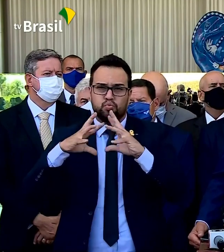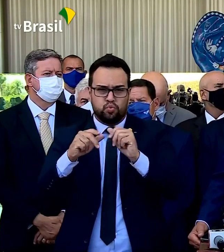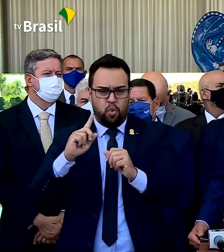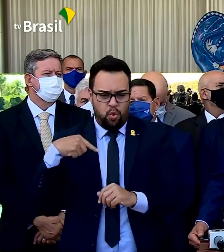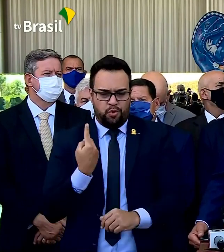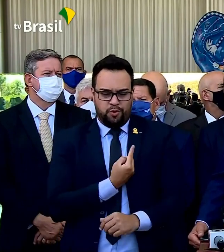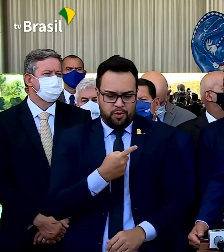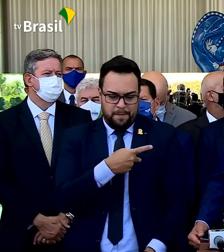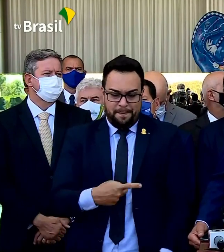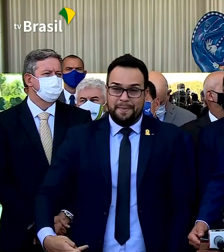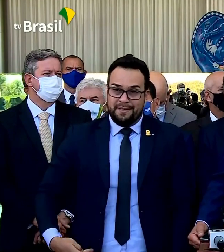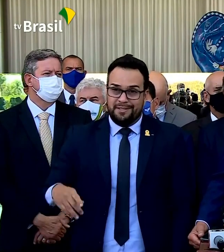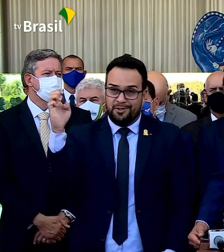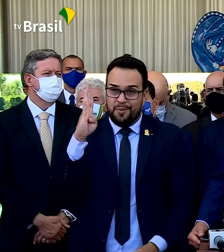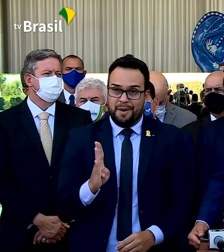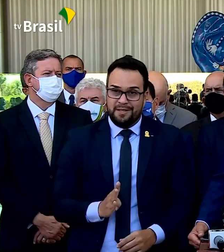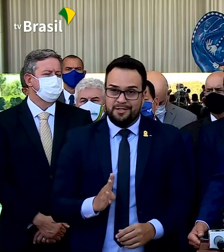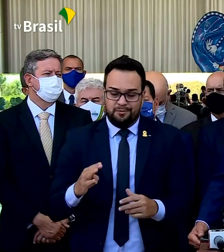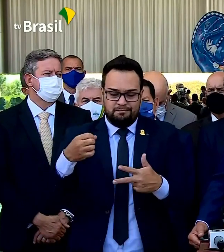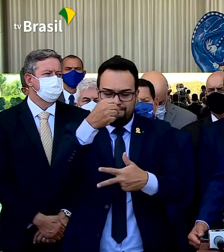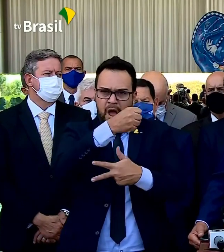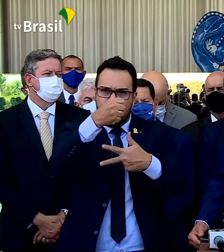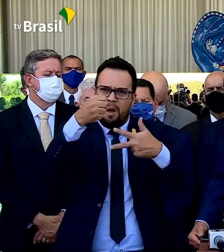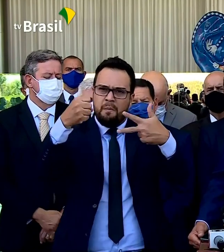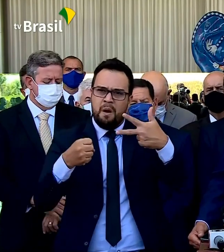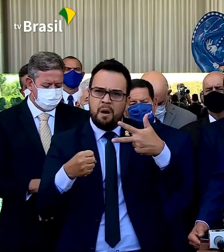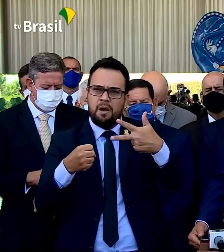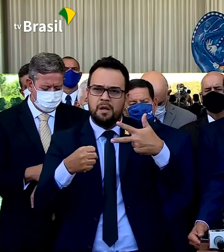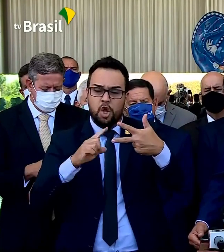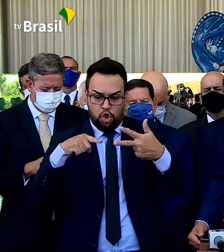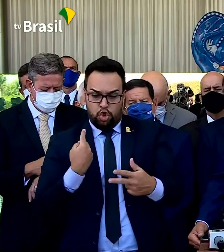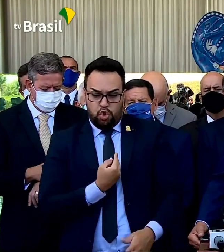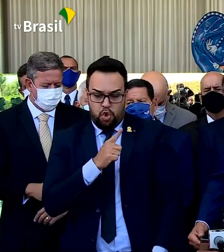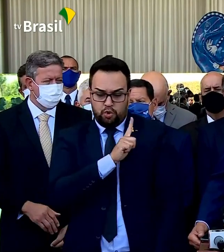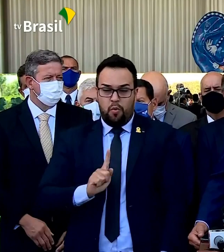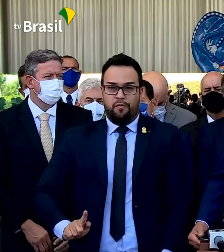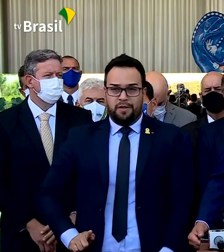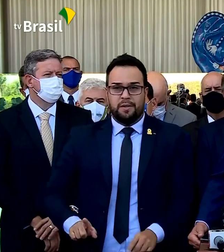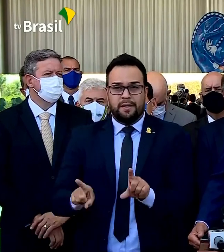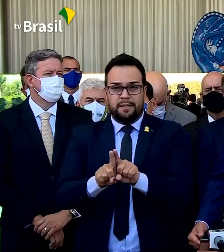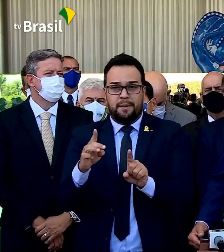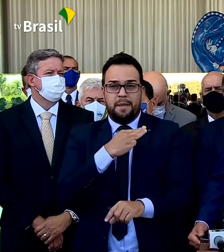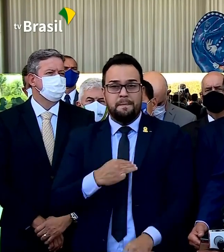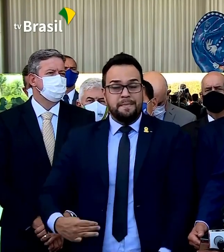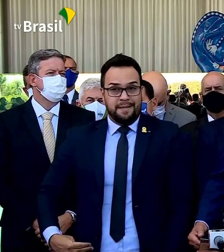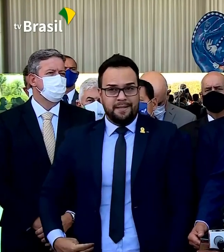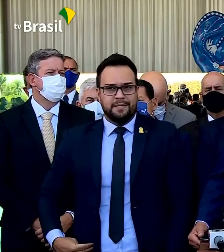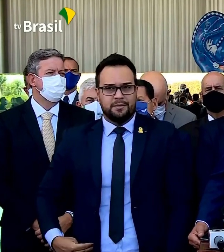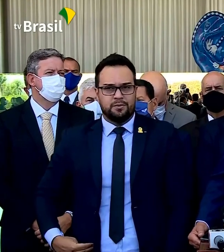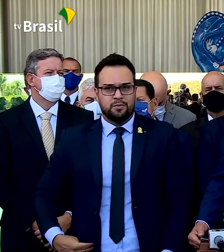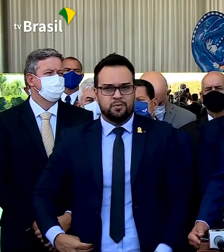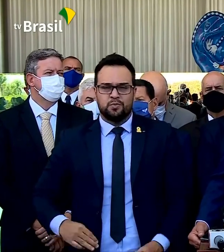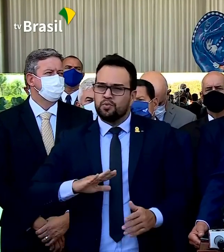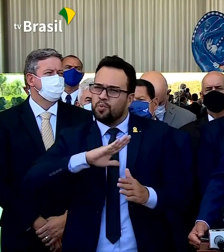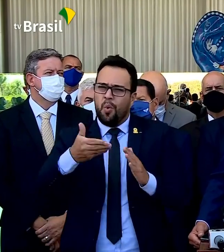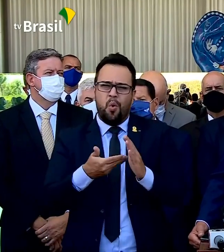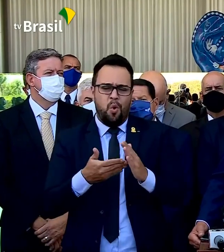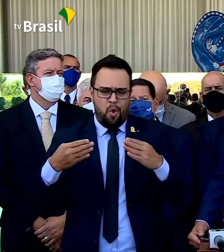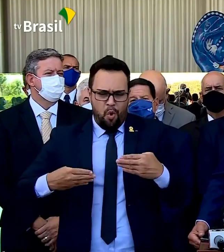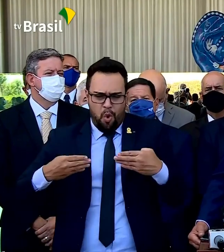presidente da República, executivo, legislativo e judiciário, nós governadores, ministros de Estado, temos hoje